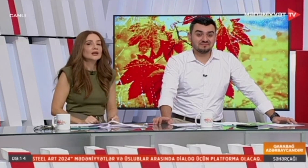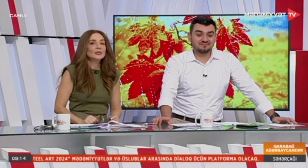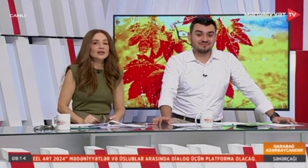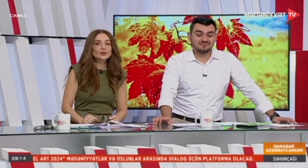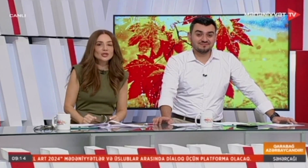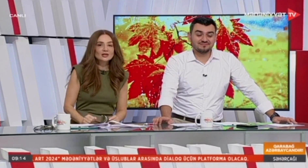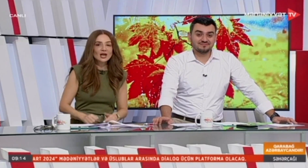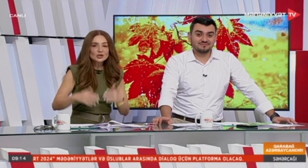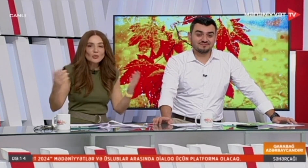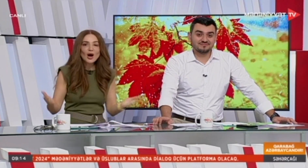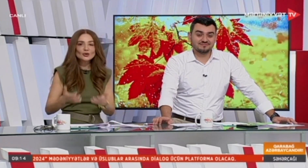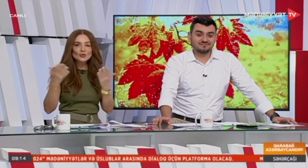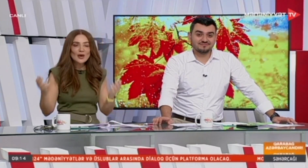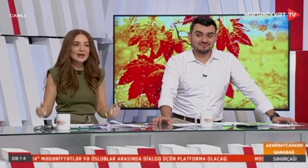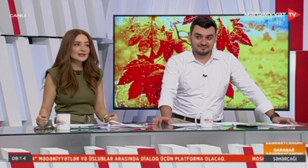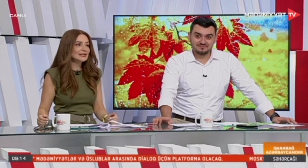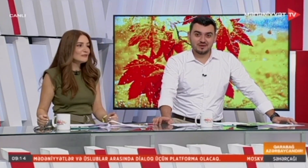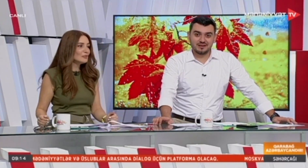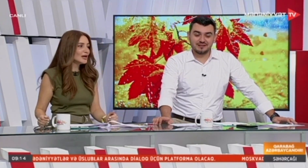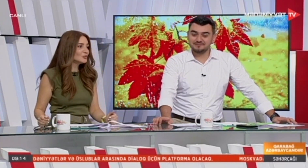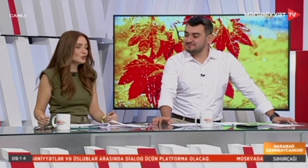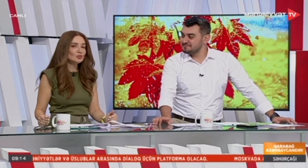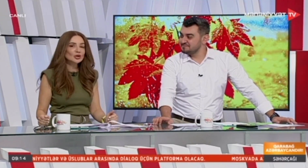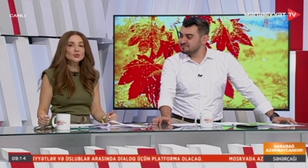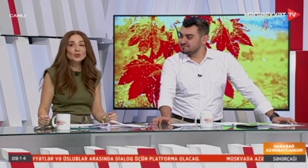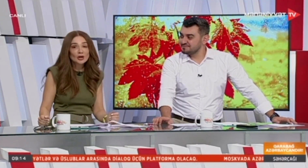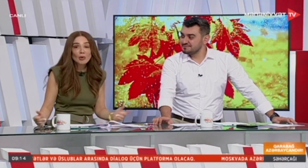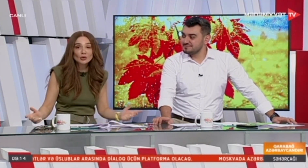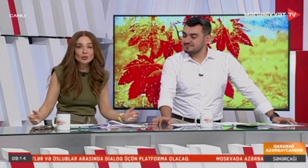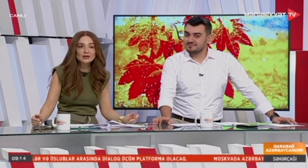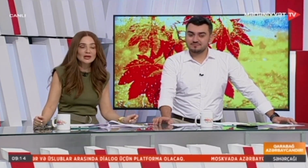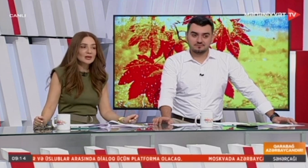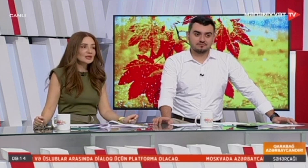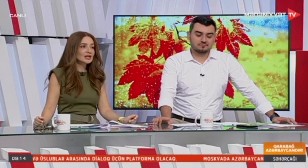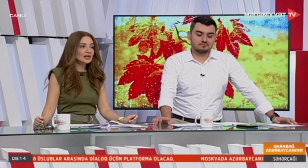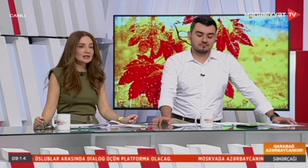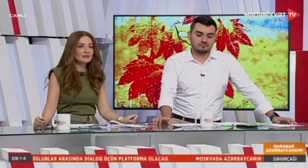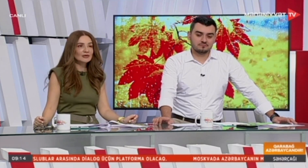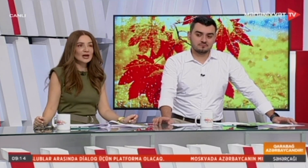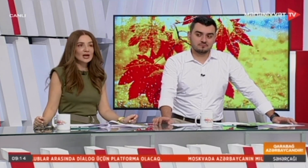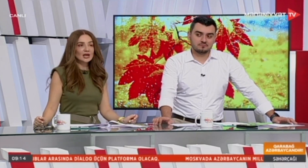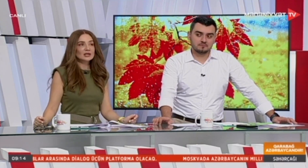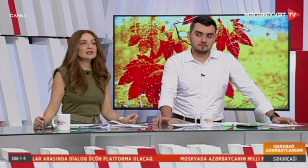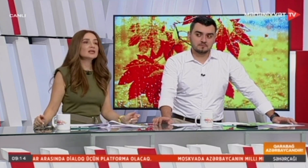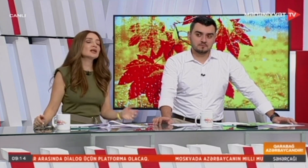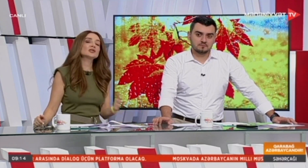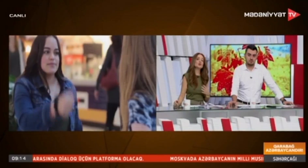Bəli dostlar, danışmaq, gülmək, sevinmək, Bəli. bütün bunlar duyğulara bağlı olan məsələlərdir və insan sadəcə düşünür